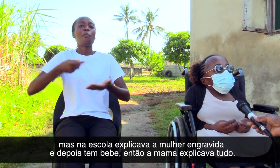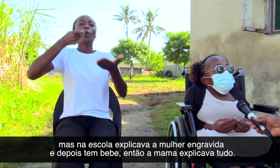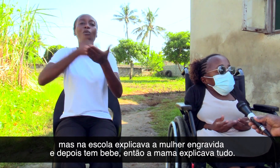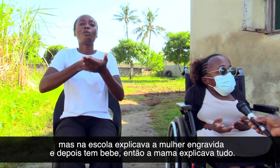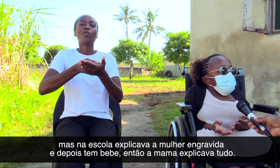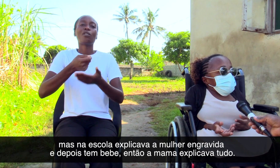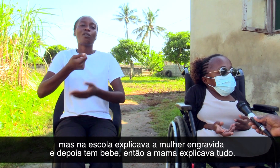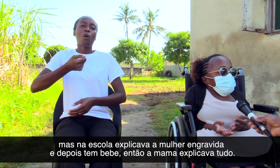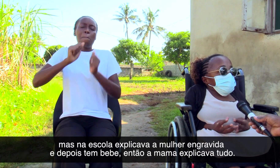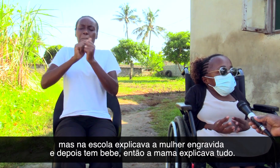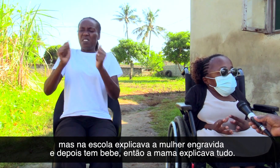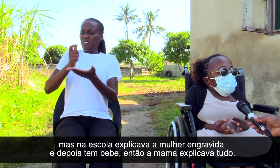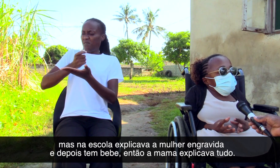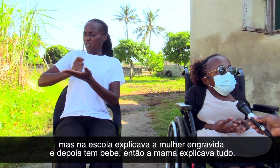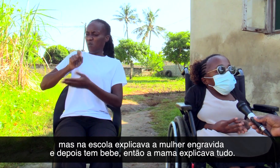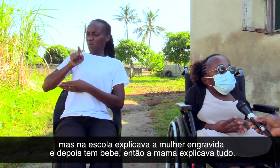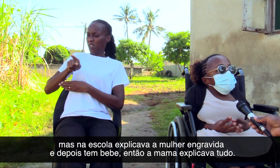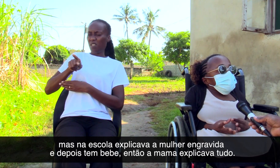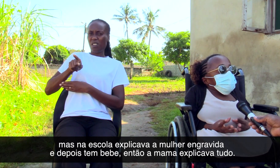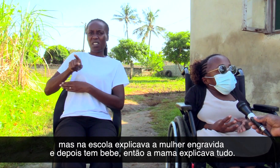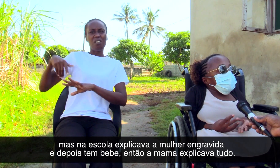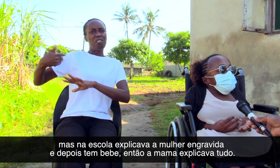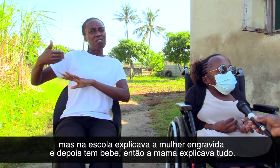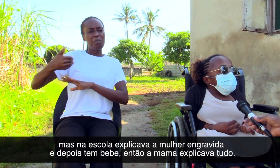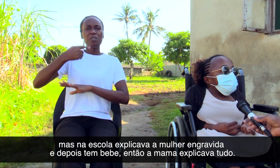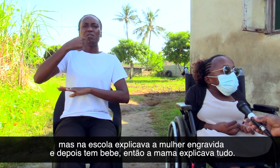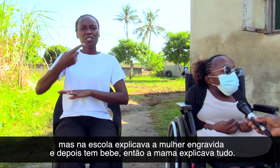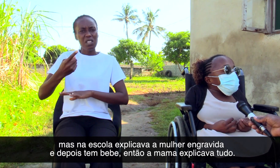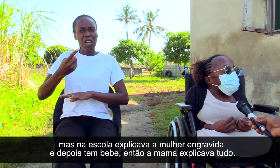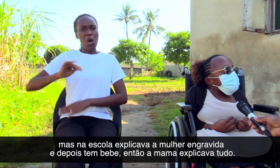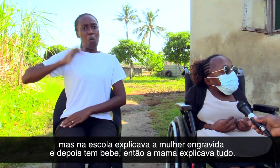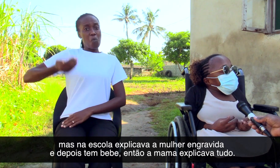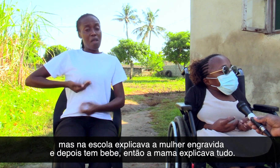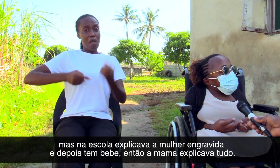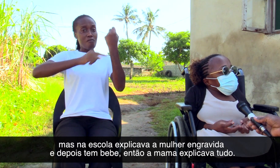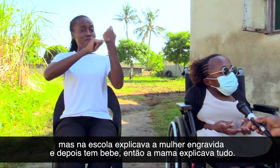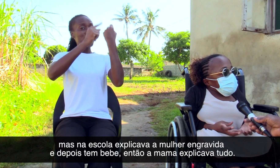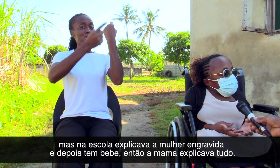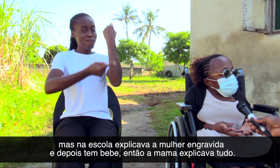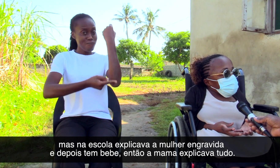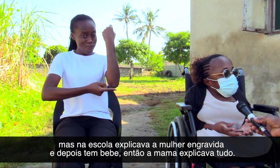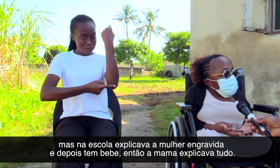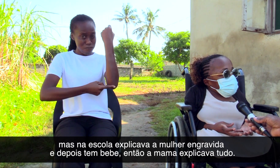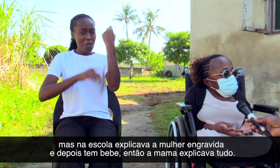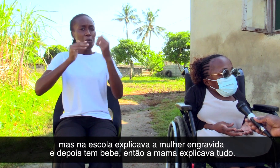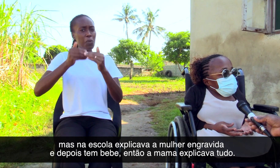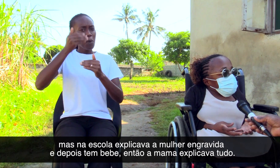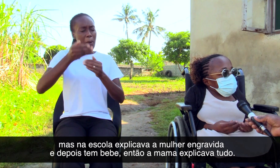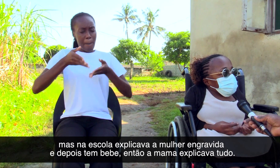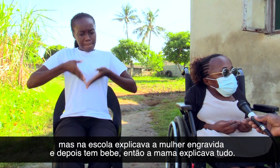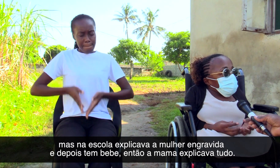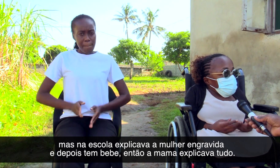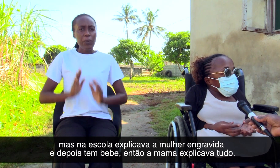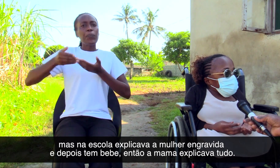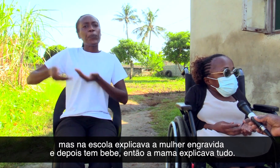Então, na escola, um pouco mais da escola, vinha lá que a mulher engravida, depois tem o bebê. Eu quis